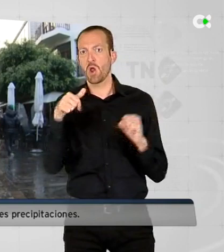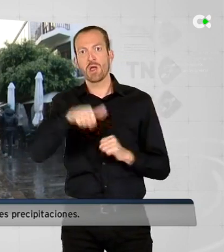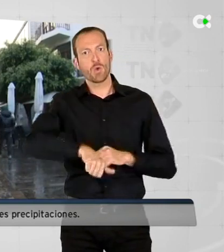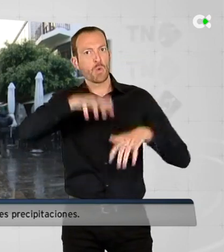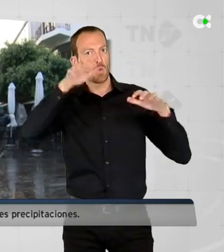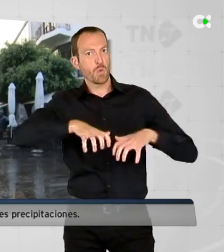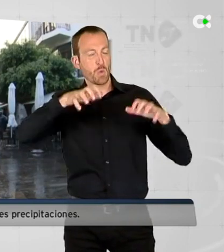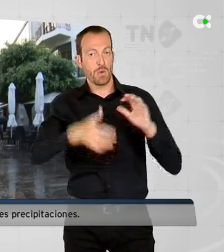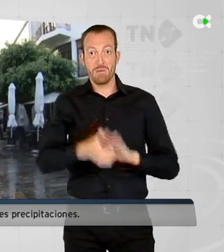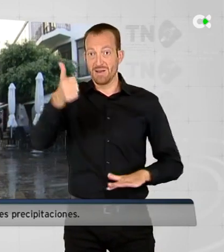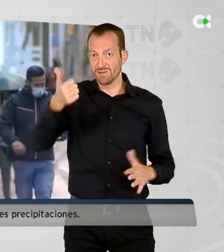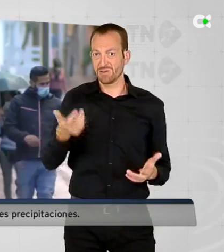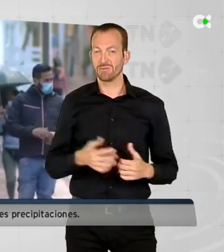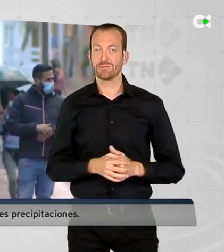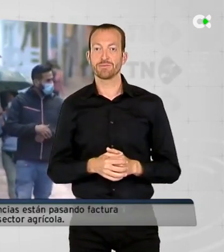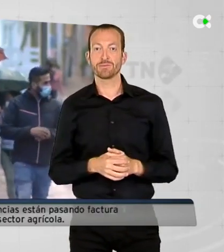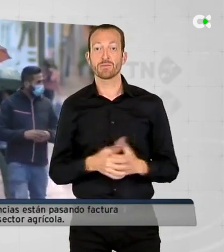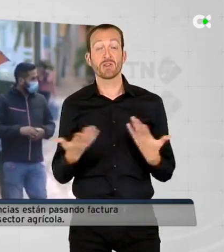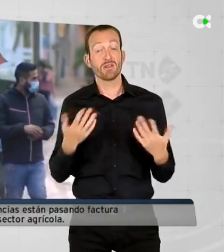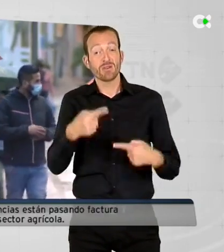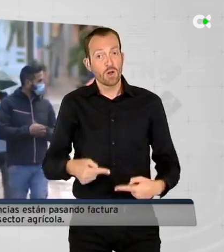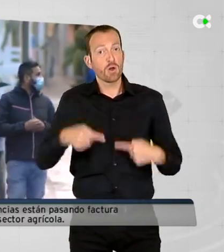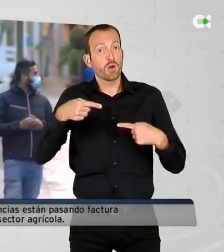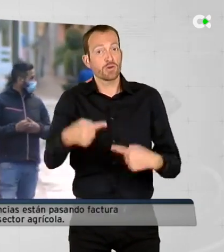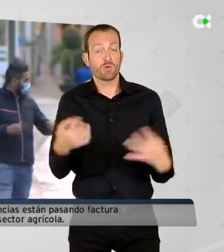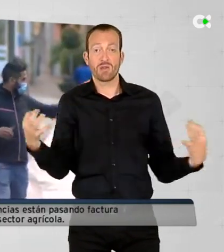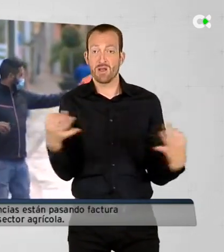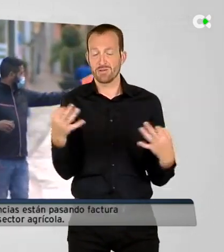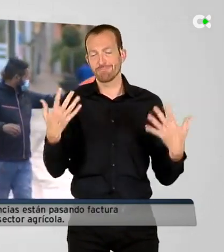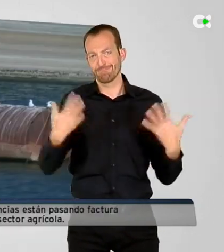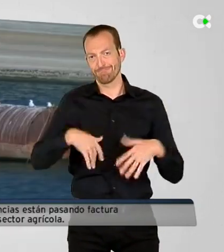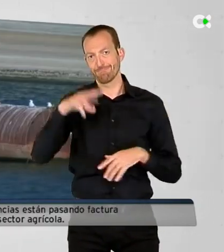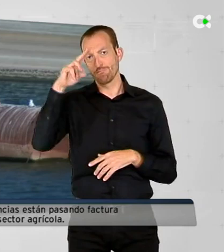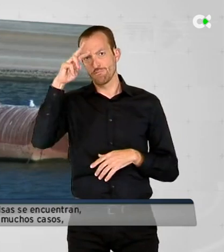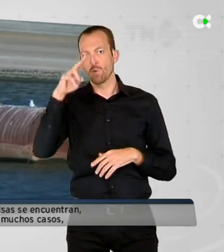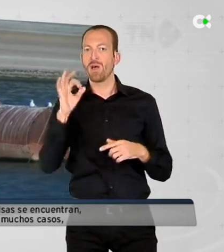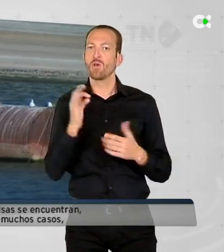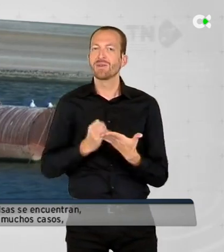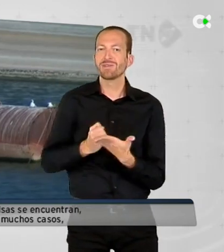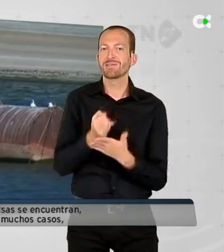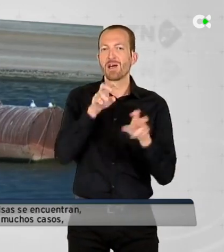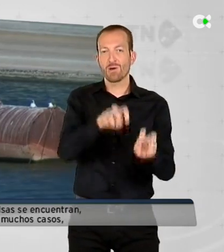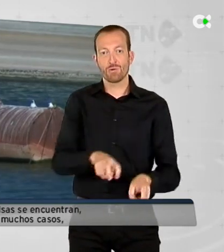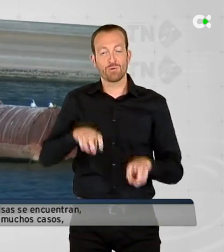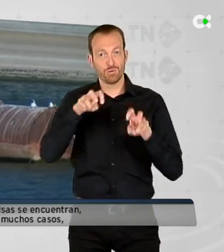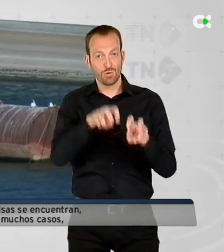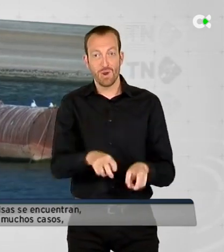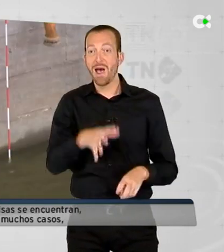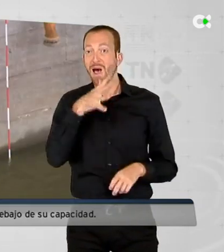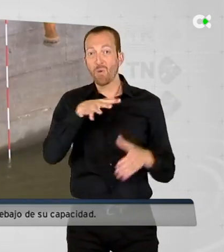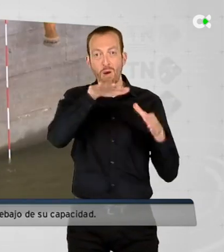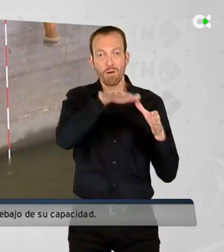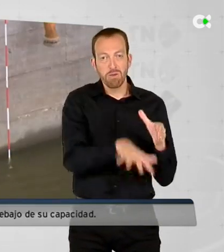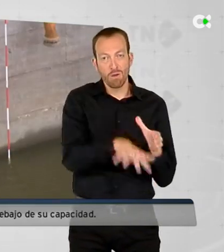registran mayores precipitaciones. Y las consecuencias están pasando factura al sector agrícola. Las falsas se encuentran, en muchos